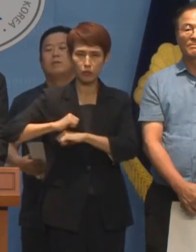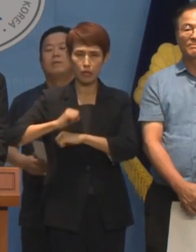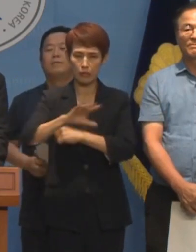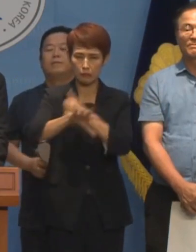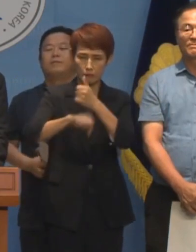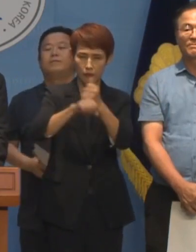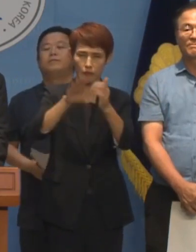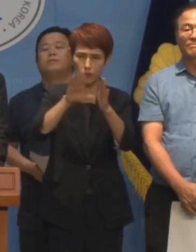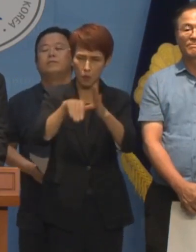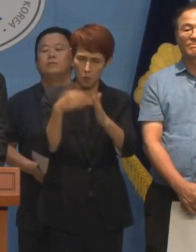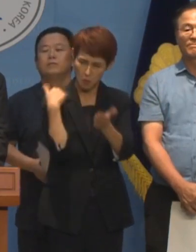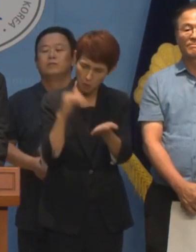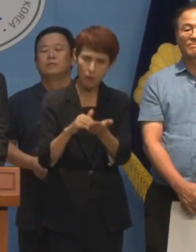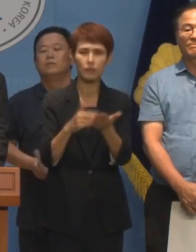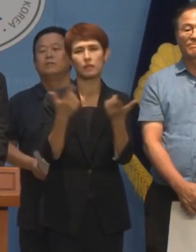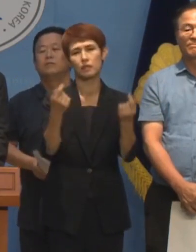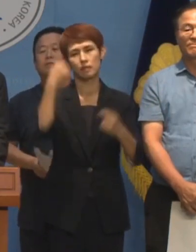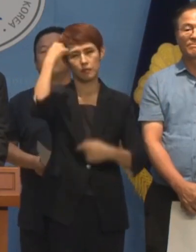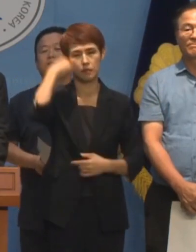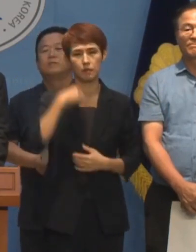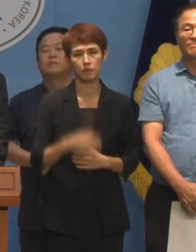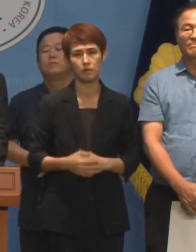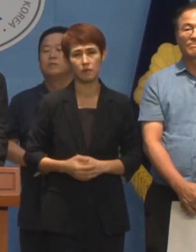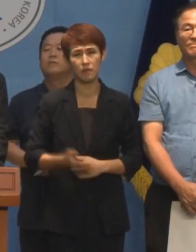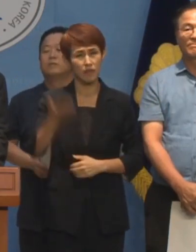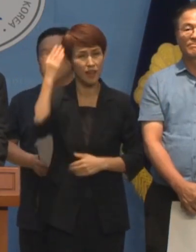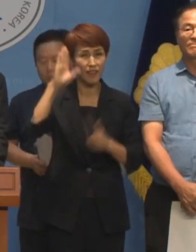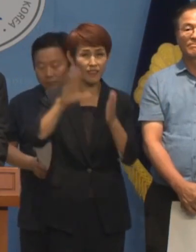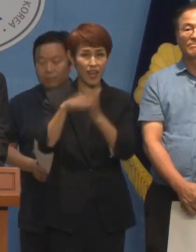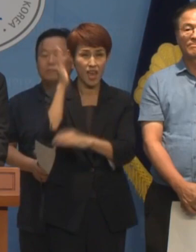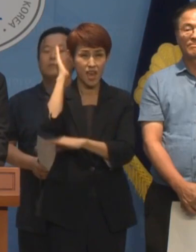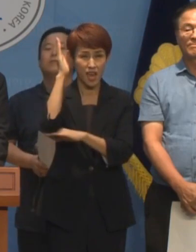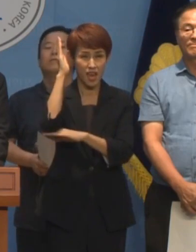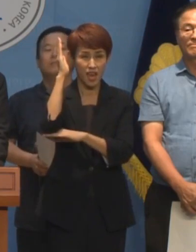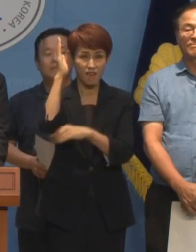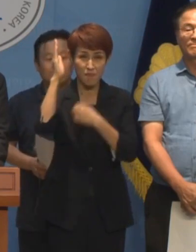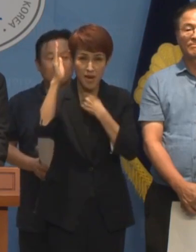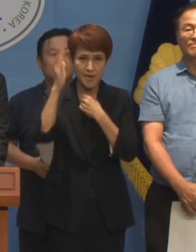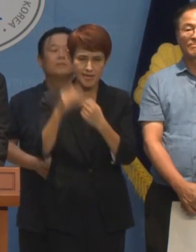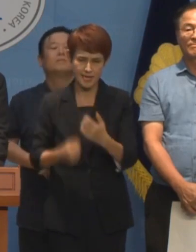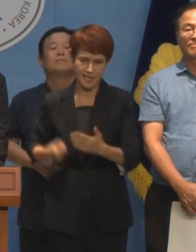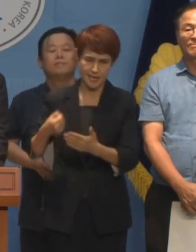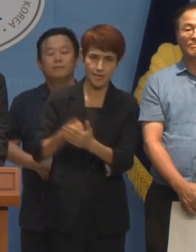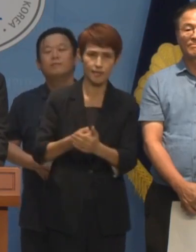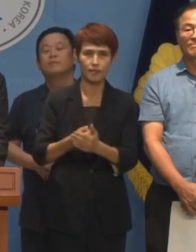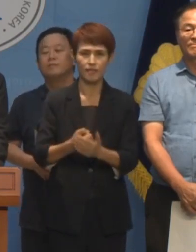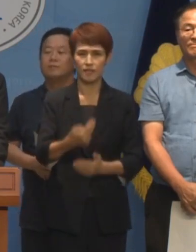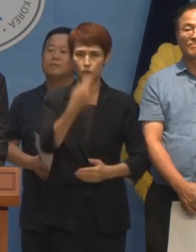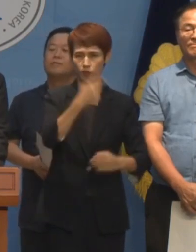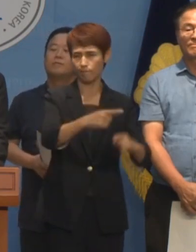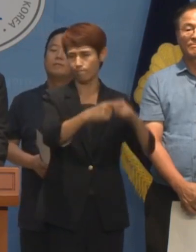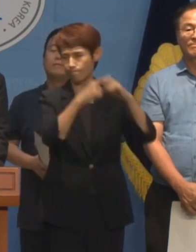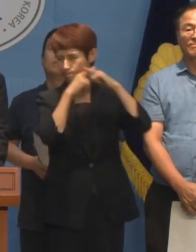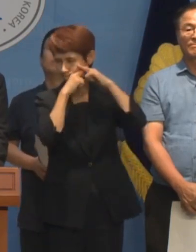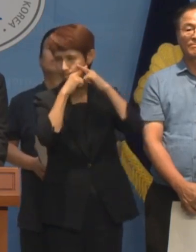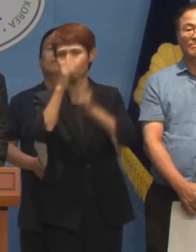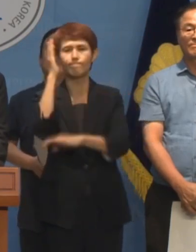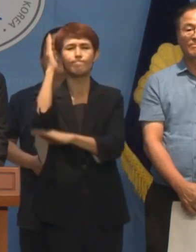돌아갔습니다. 그 시절에 시국강연회는 용기를 갖고 목숨을 걸고 구속될 각오를